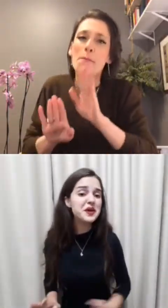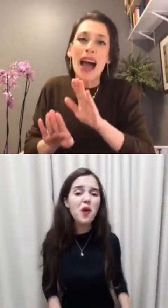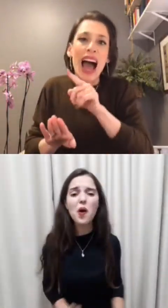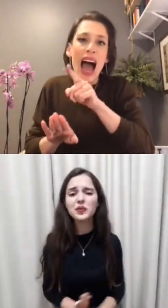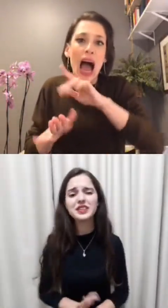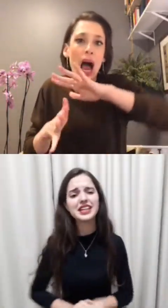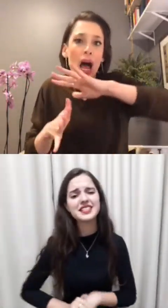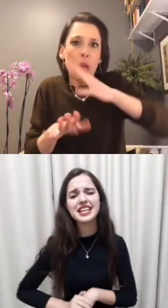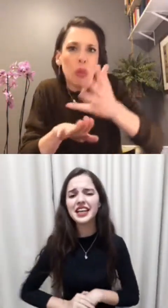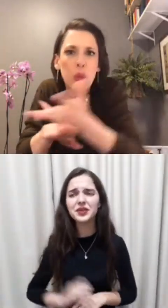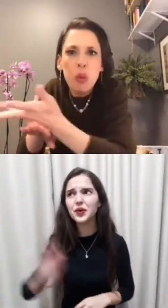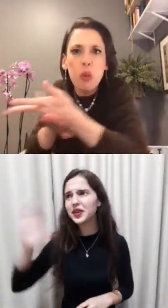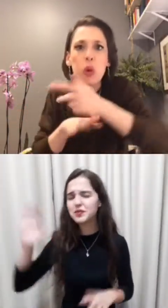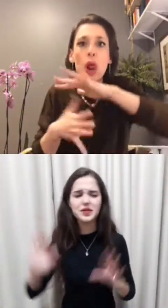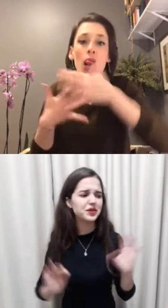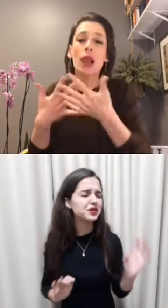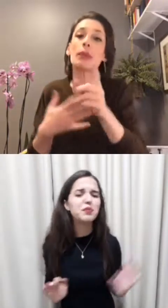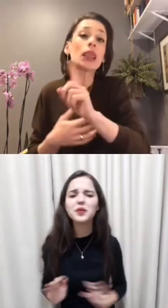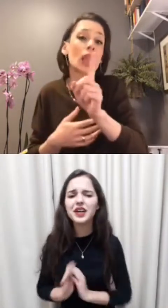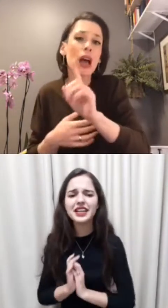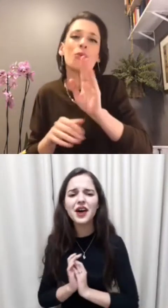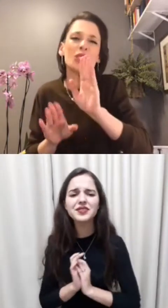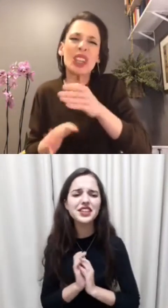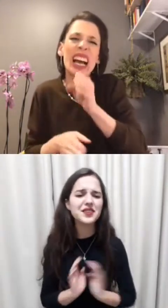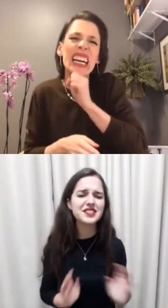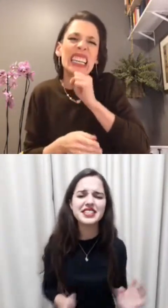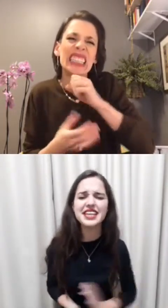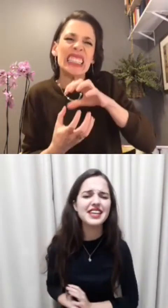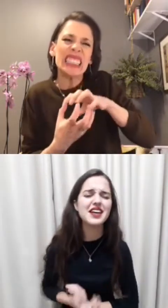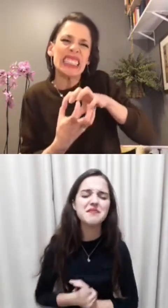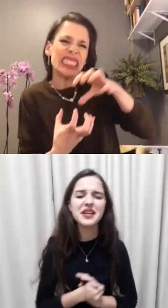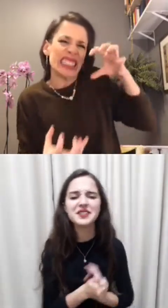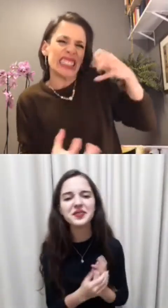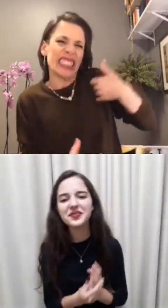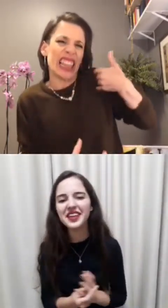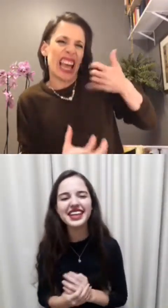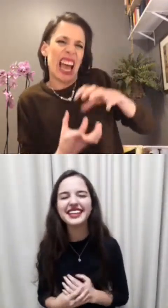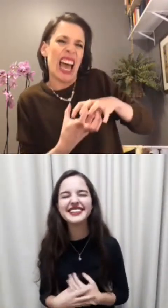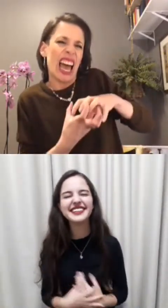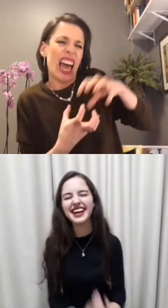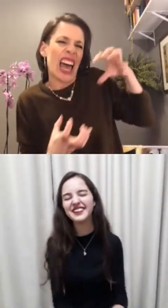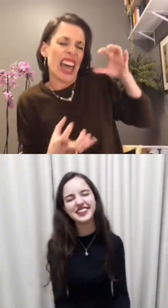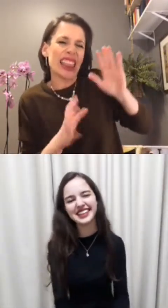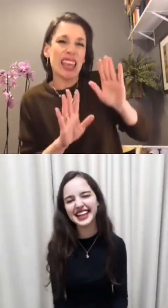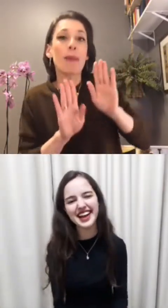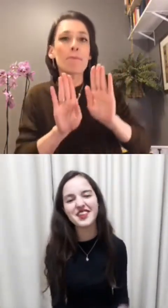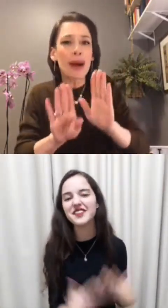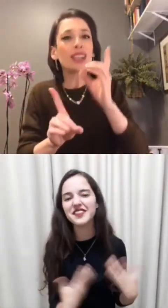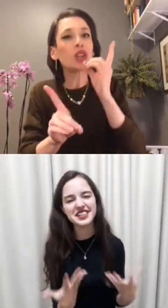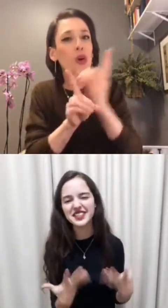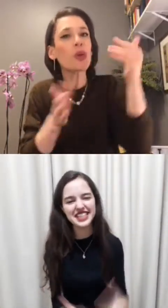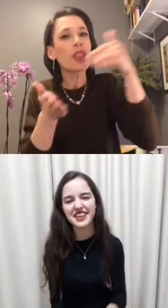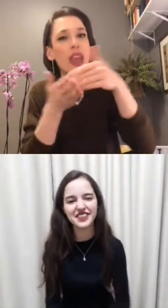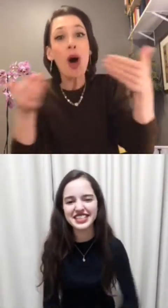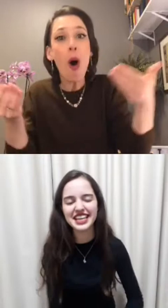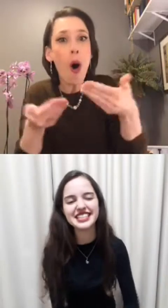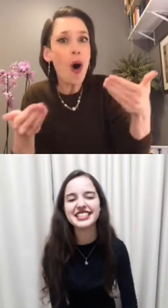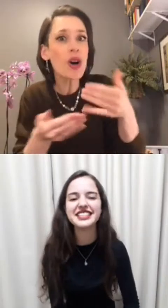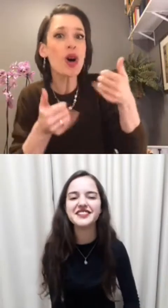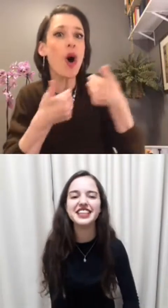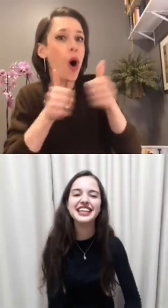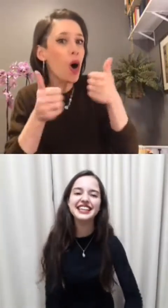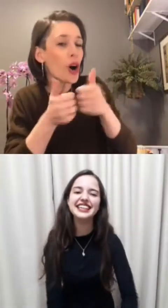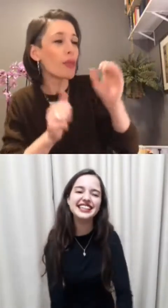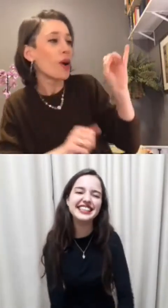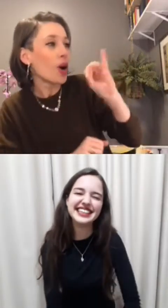me encontra, às vezes ele tá no ônibus, eu tô no ponto, ele dá um tchauzinho, ele mexe comigo. É muito legal, conversamos sempre assim que a gente se